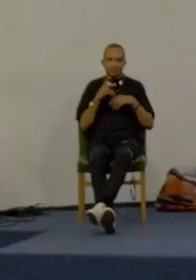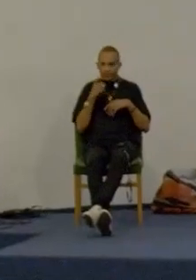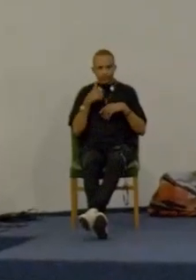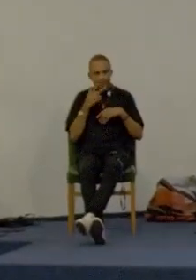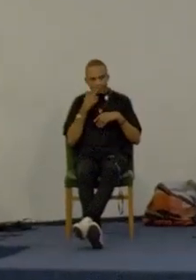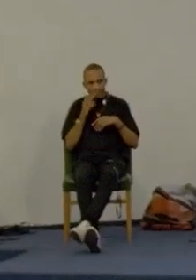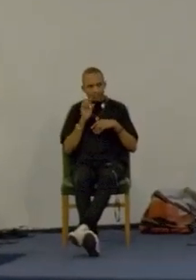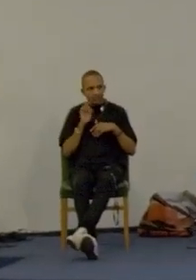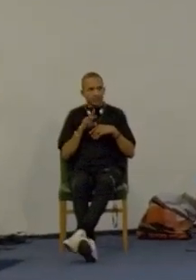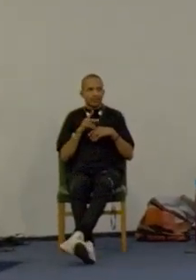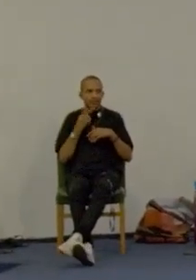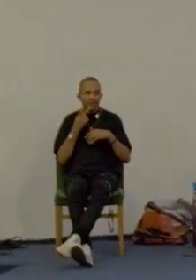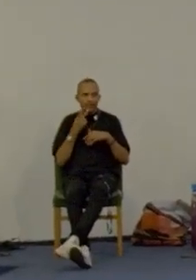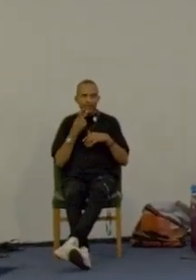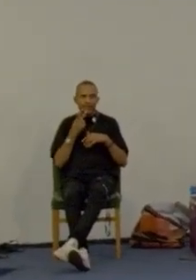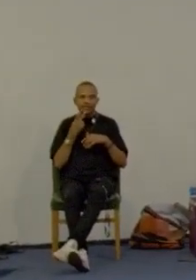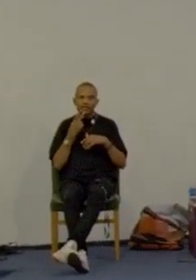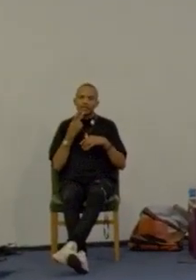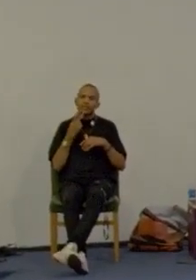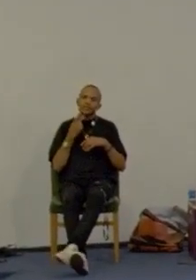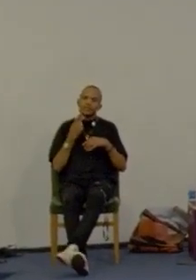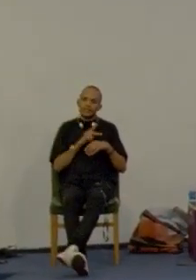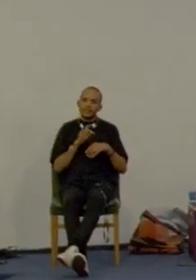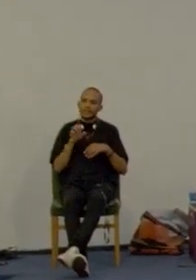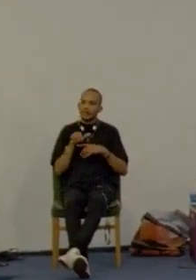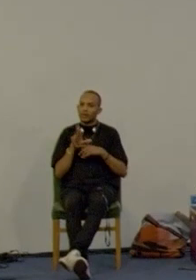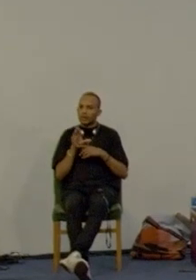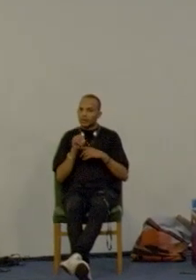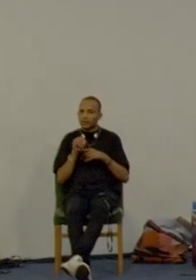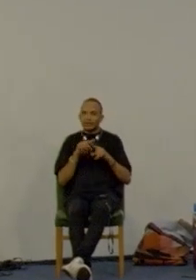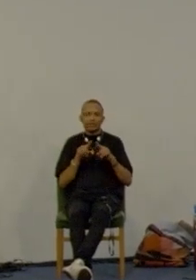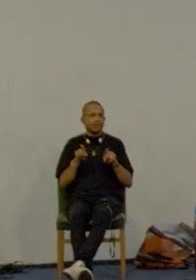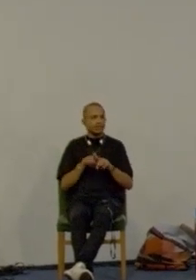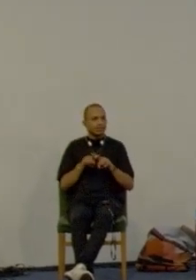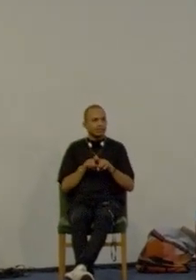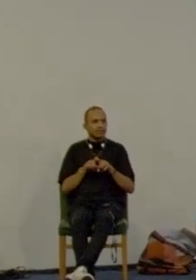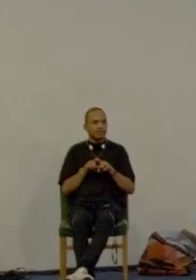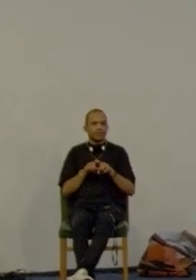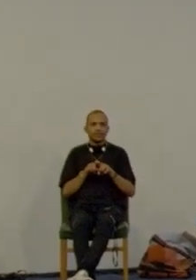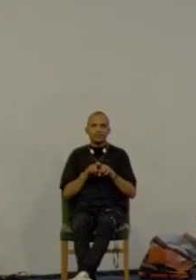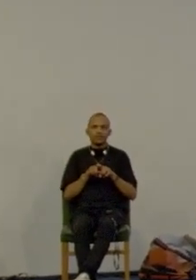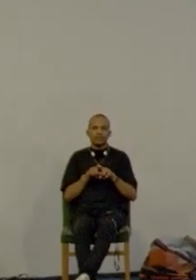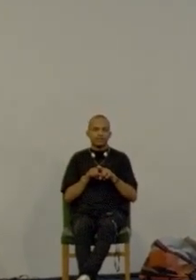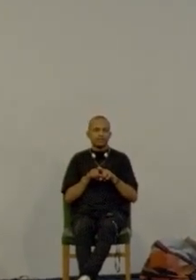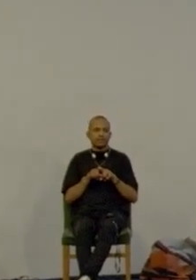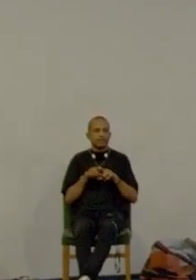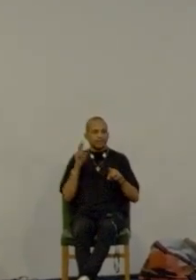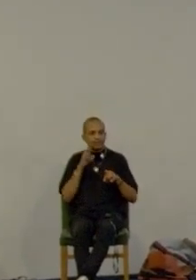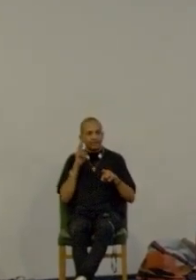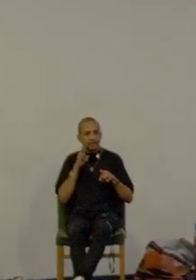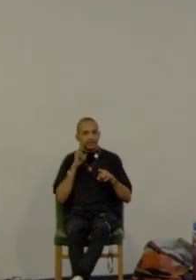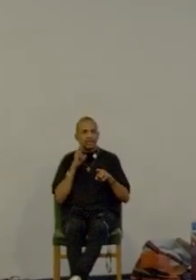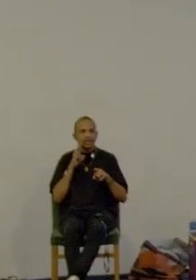Primeiramente, só para colocar, muito pela fala do Eduardo, mas também pela da Frederica, acho que eu me